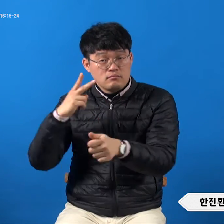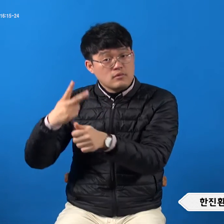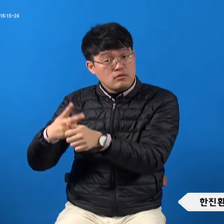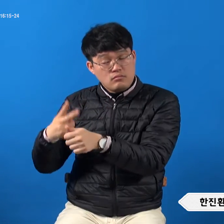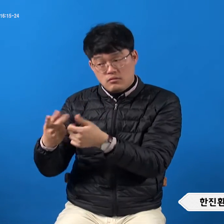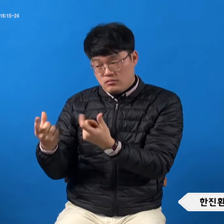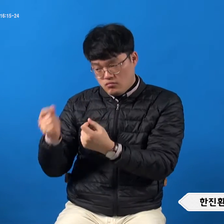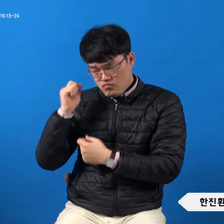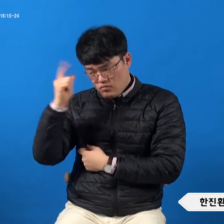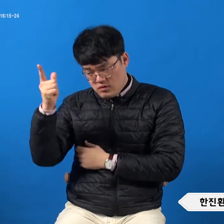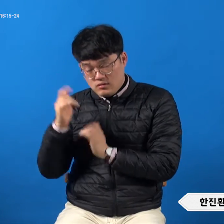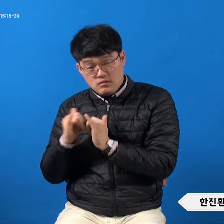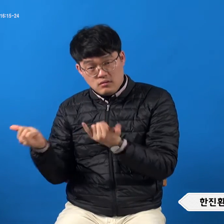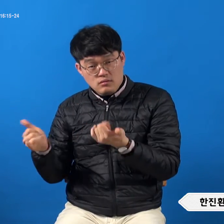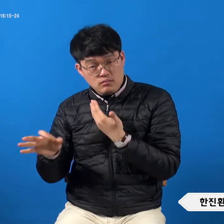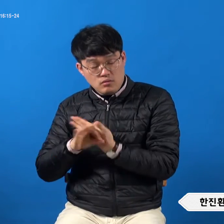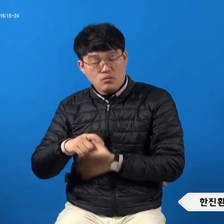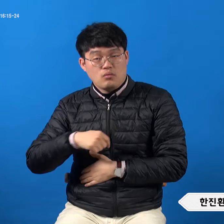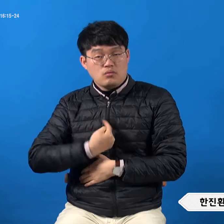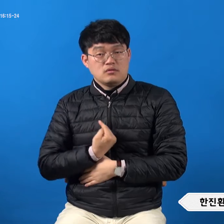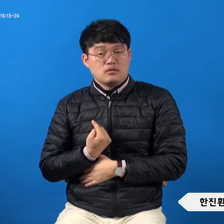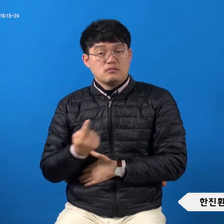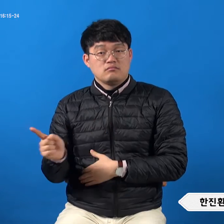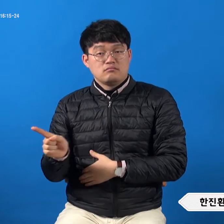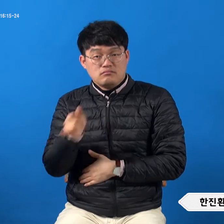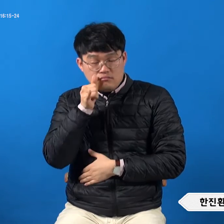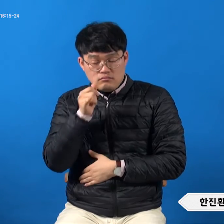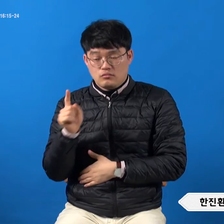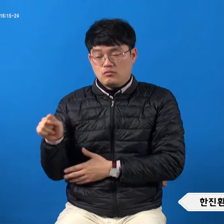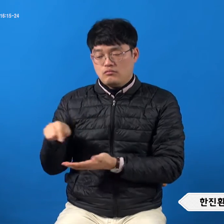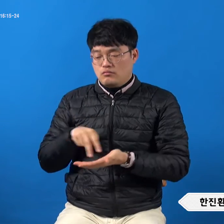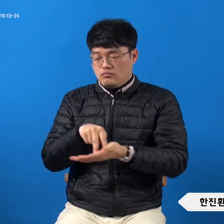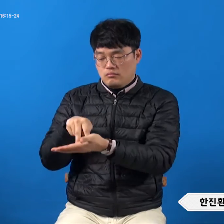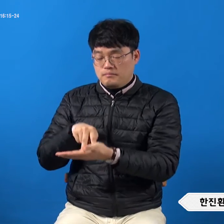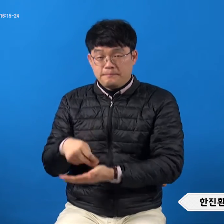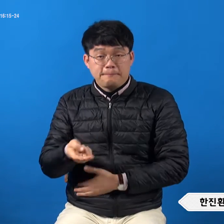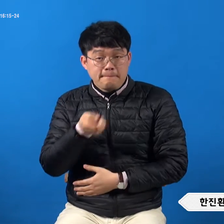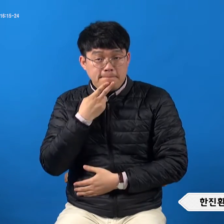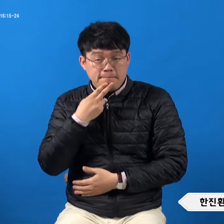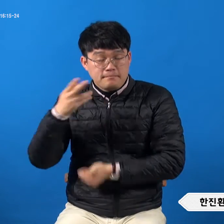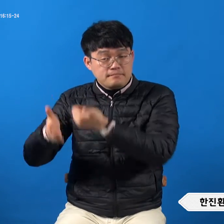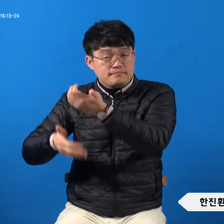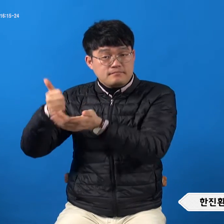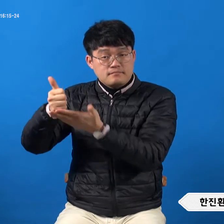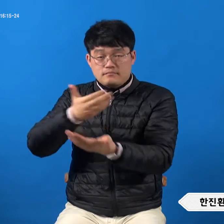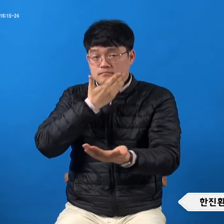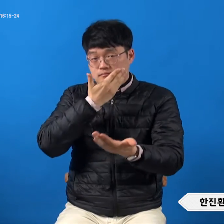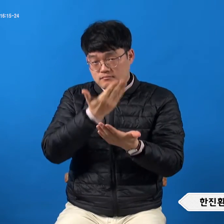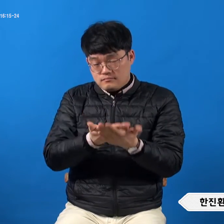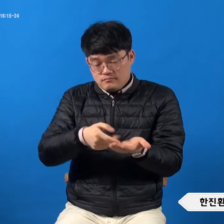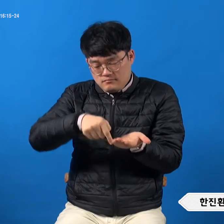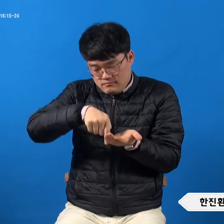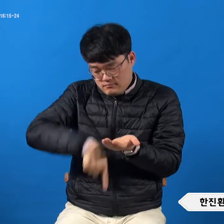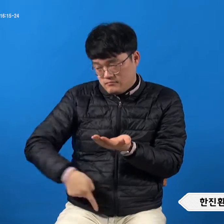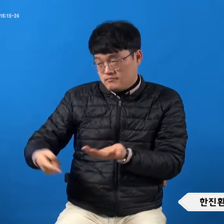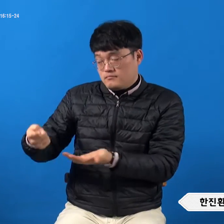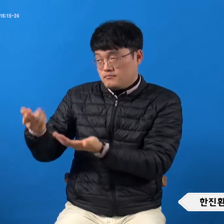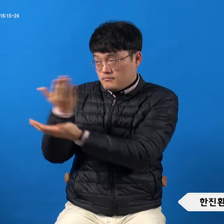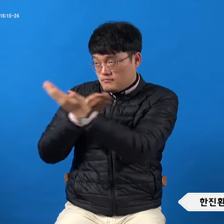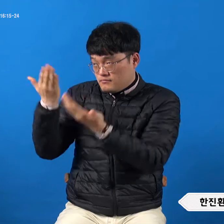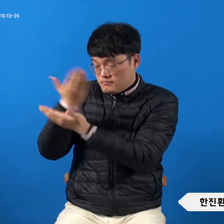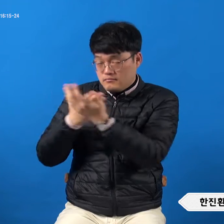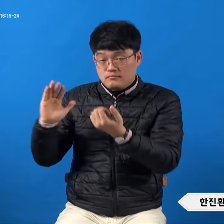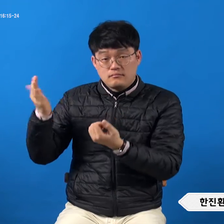바울 같은 인물이라면 혼자 있어도 전혀 외롭지 않고 하나님과 이 깊은 교통을